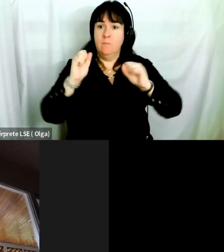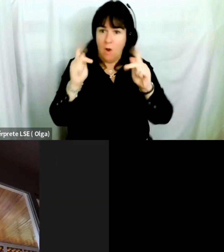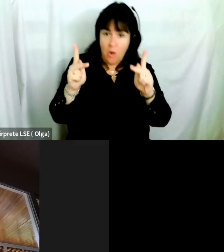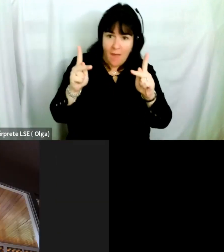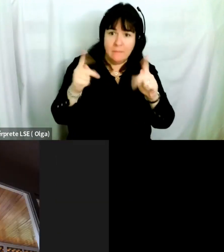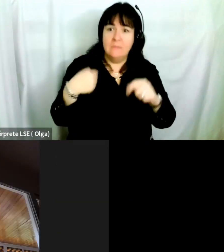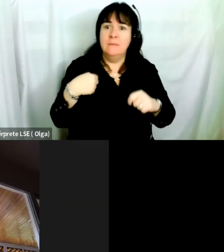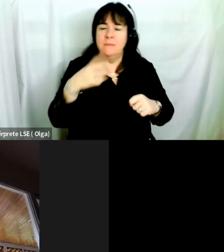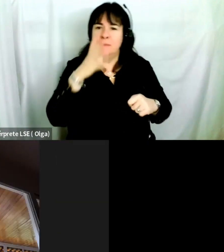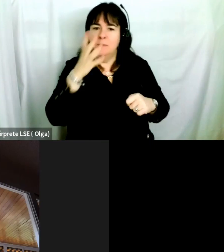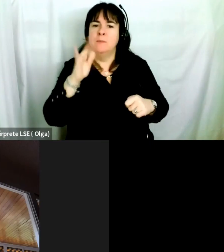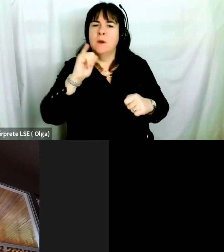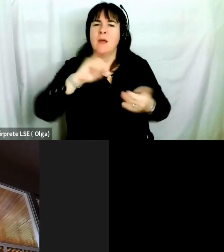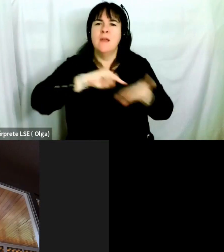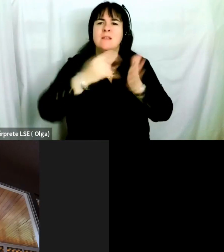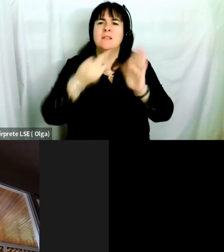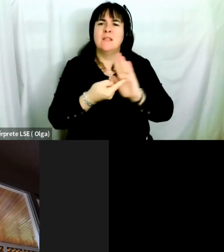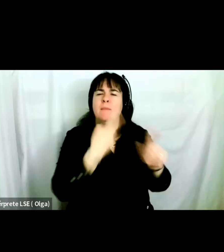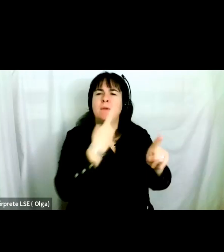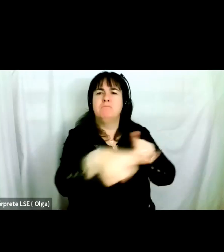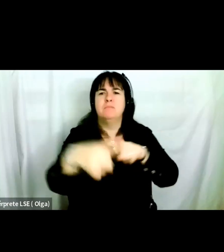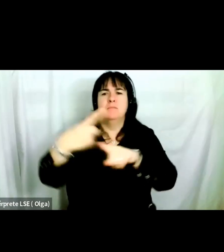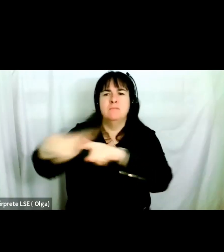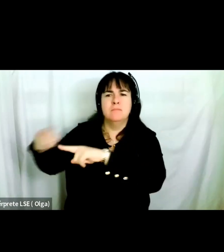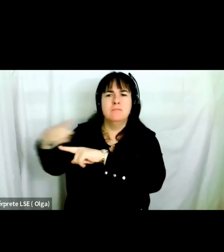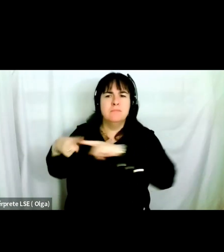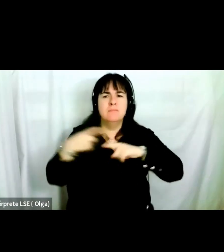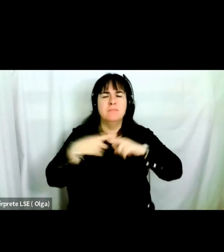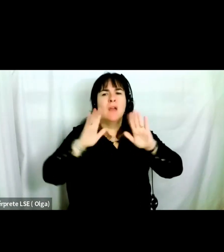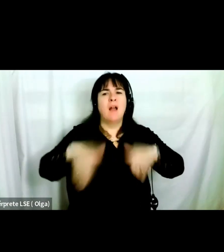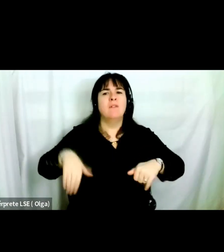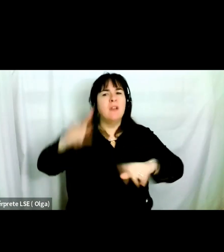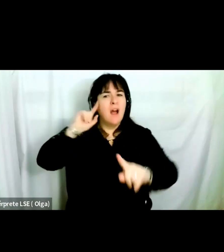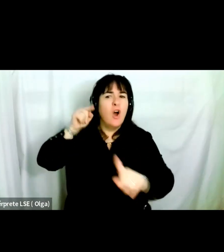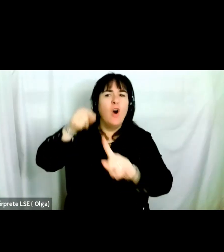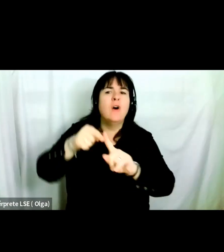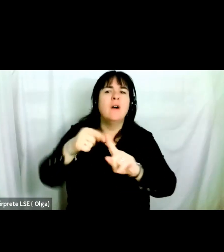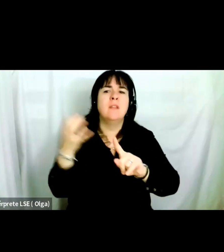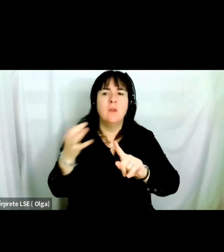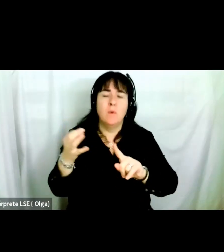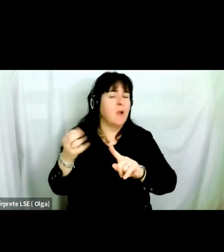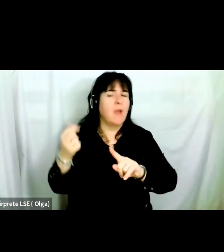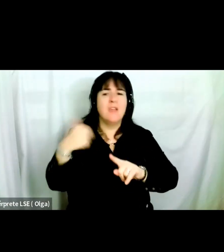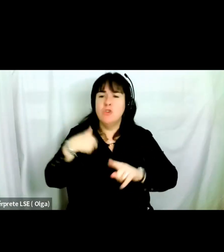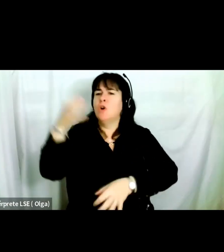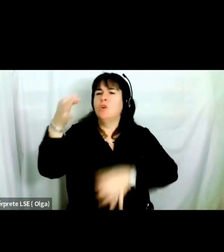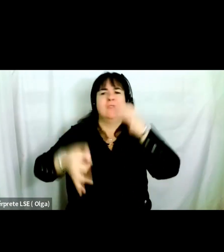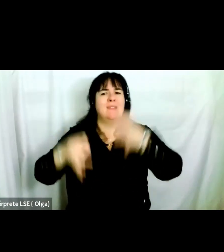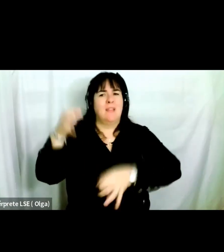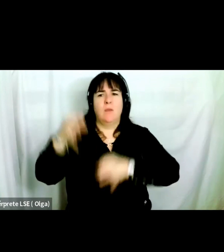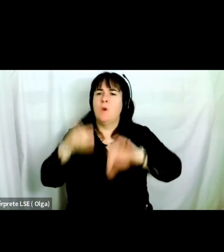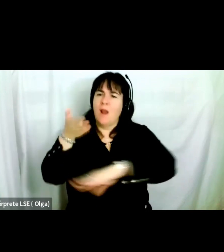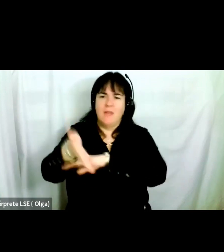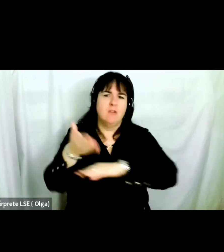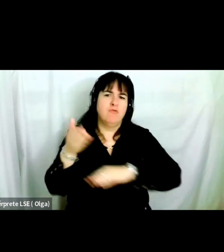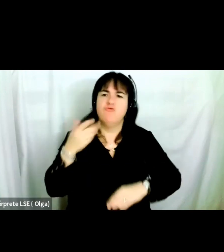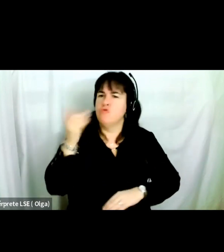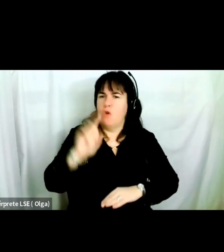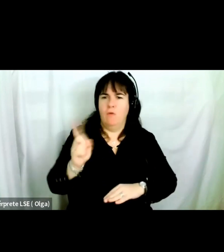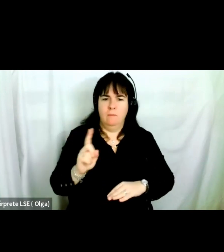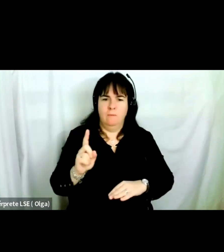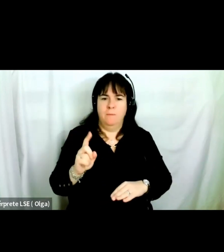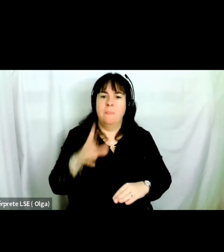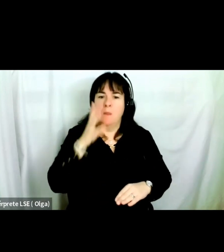sistemas diferentes cuyo objetivo es intentar evitar acudir a los tribunales. Todos sabemos que cuando tenemos